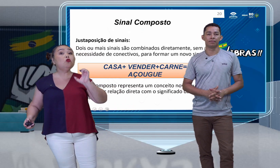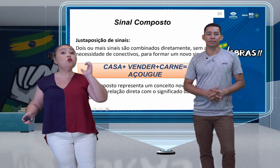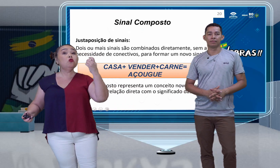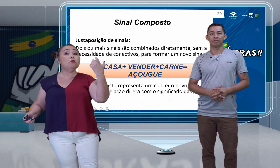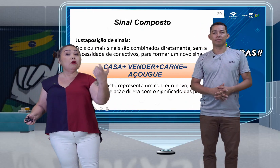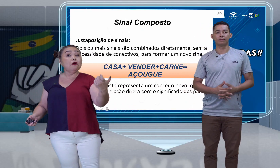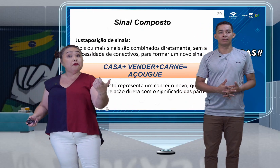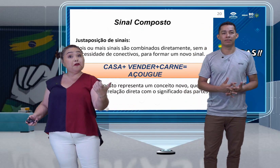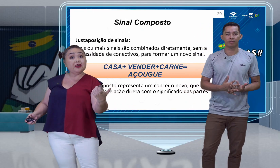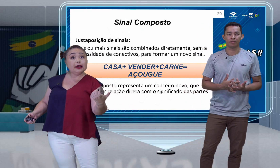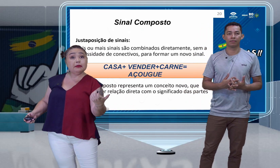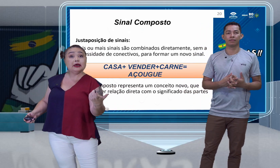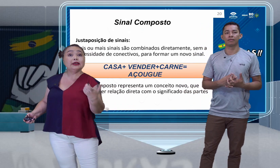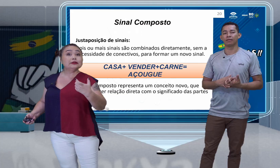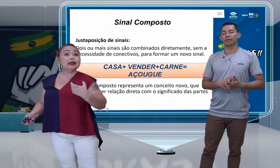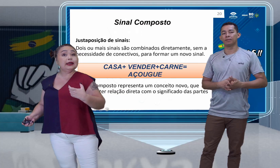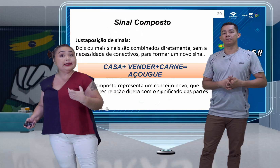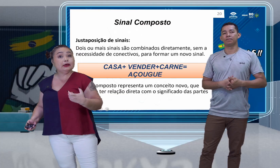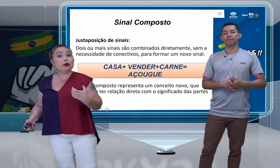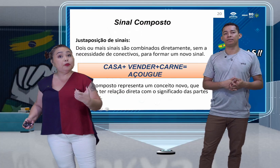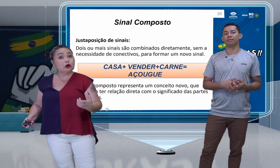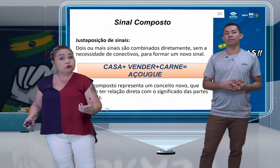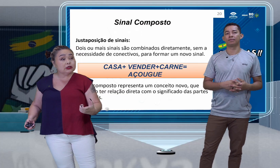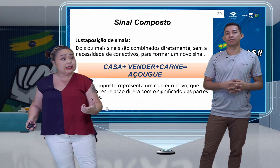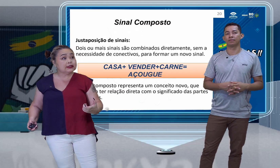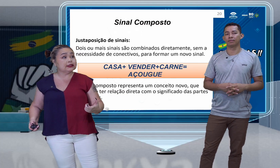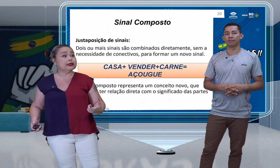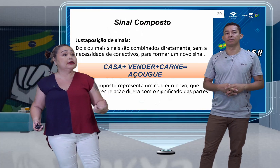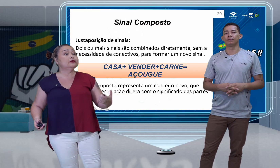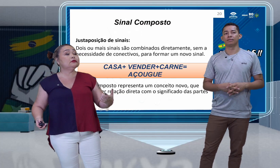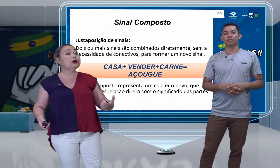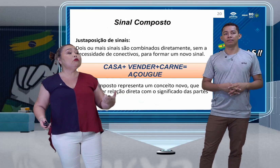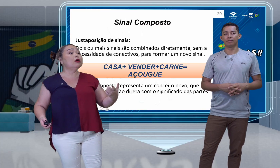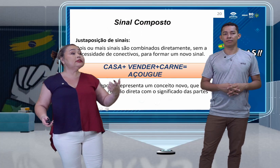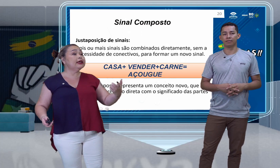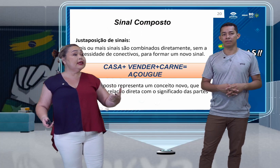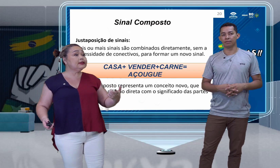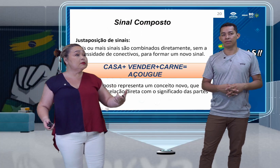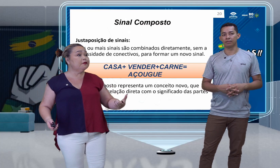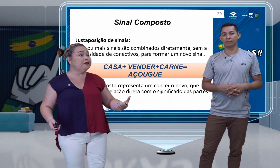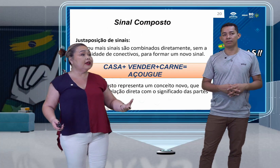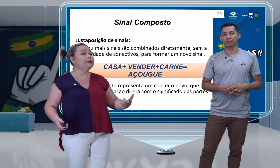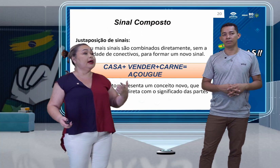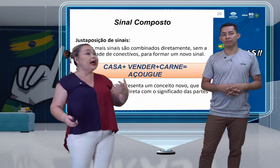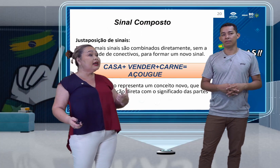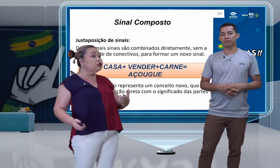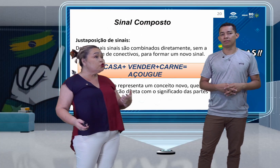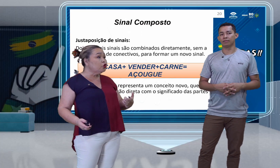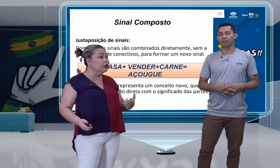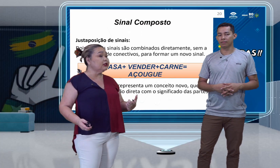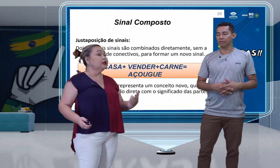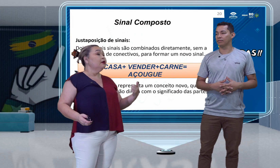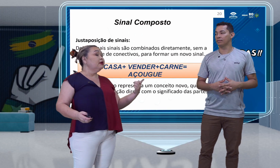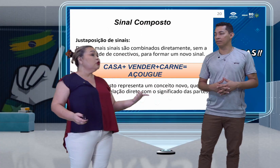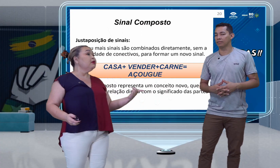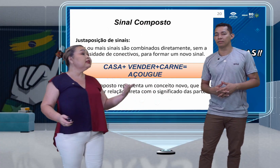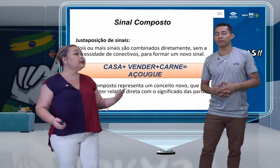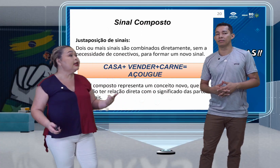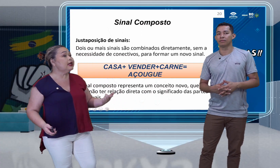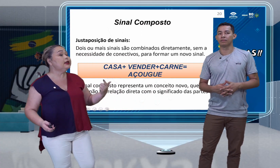um morfema da língua portuguesa. Então, qual seria esse morfema? Açougue. Mas como é que seria em